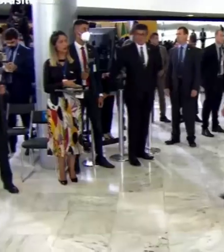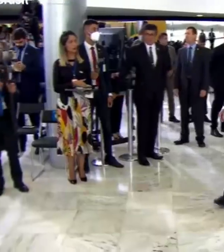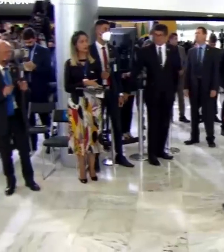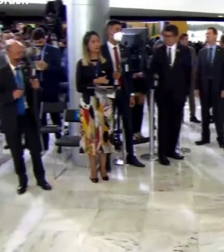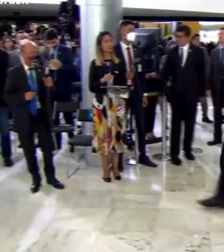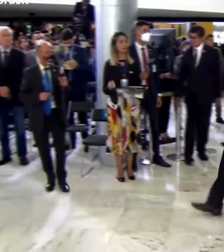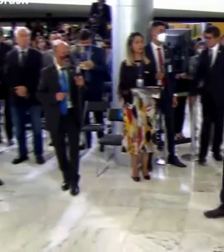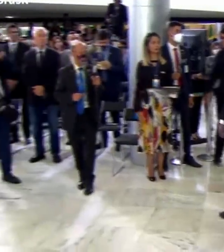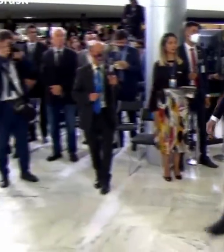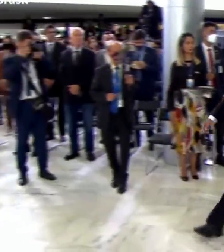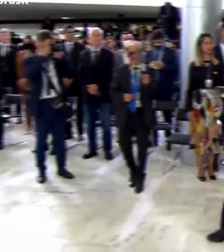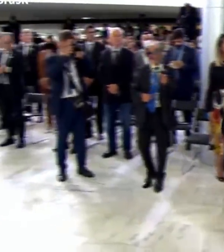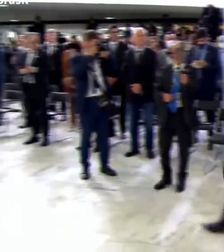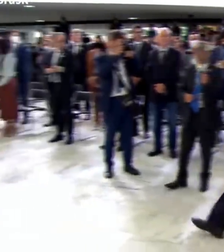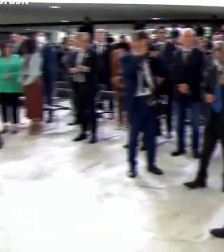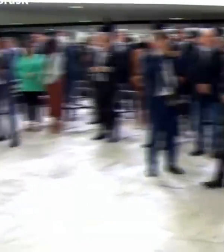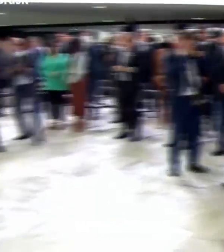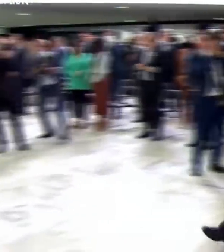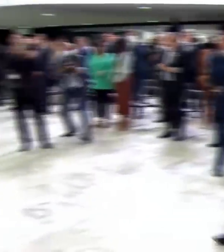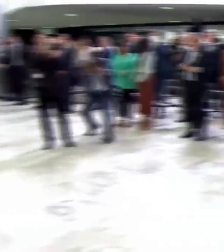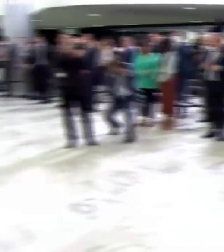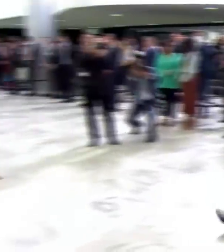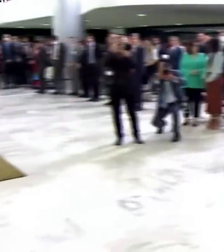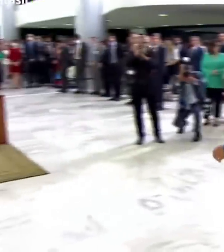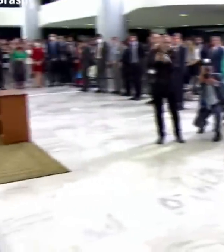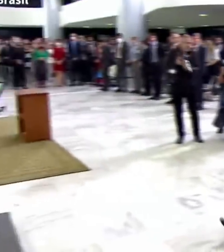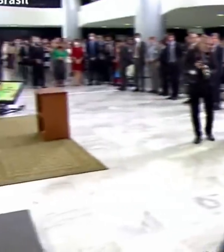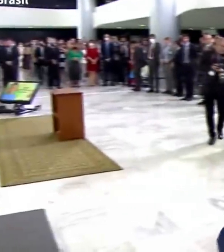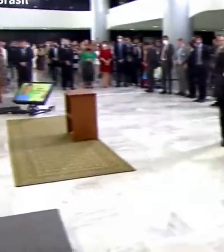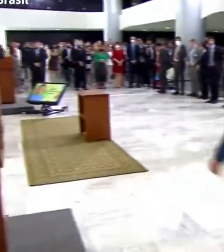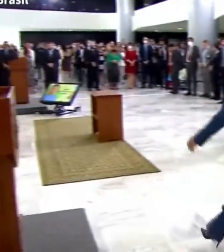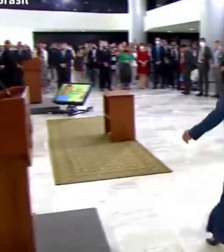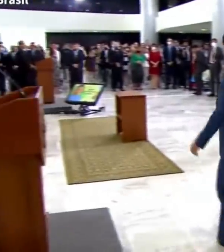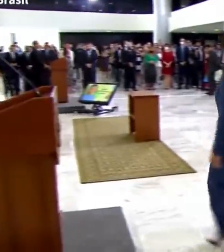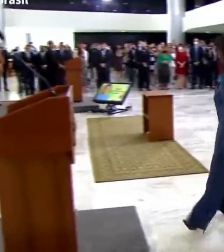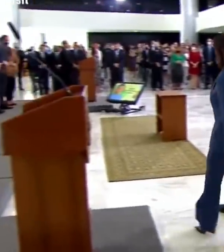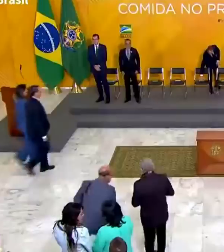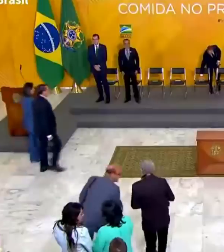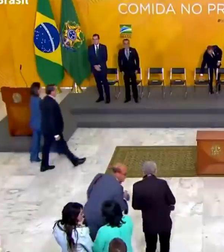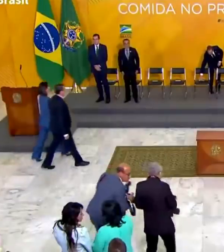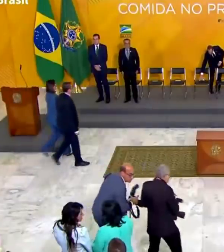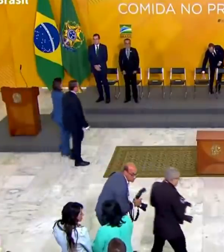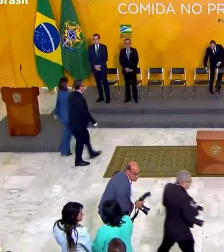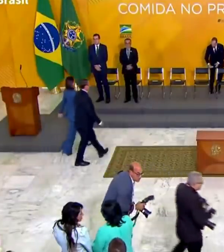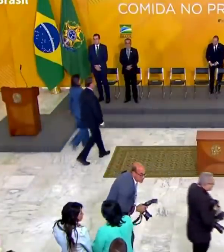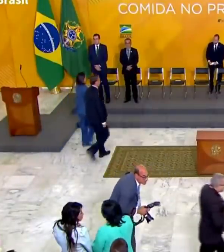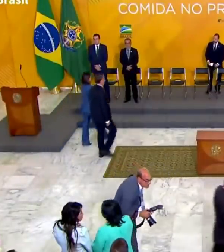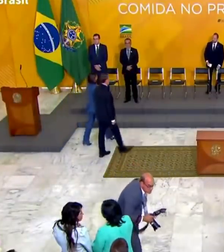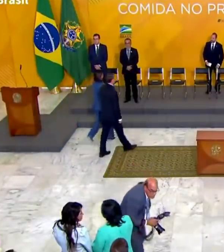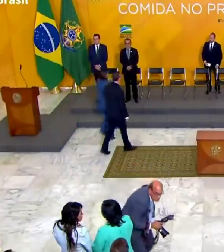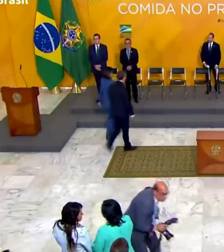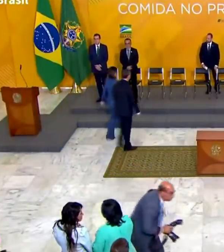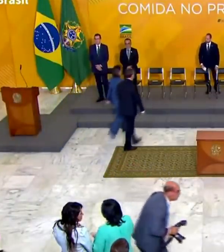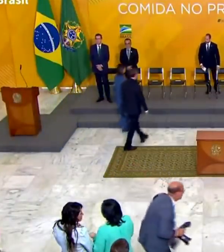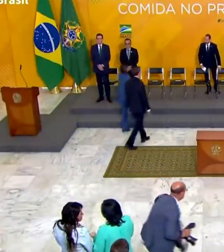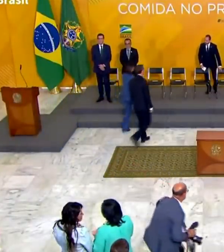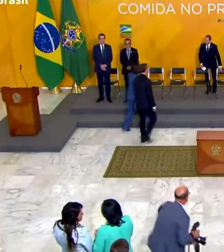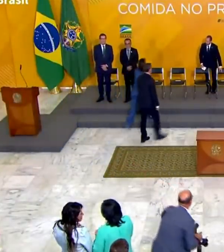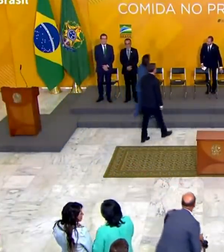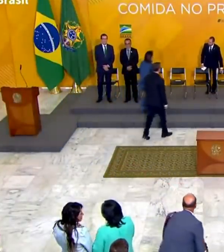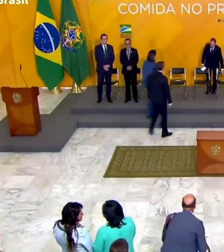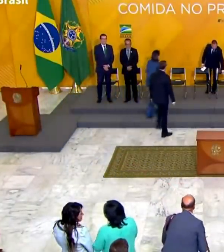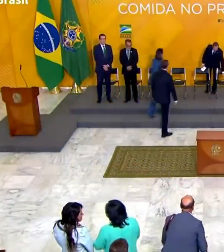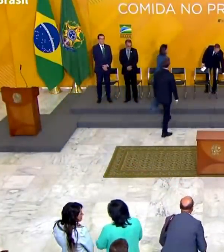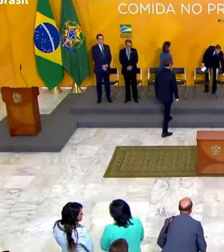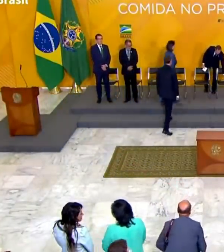empregam perderia a validade no fim deste ano entre os segmentos beneficiados estão o Têxtil o da construção civil o de